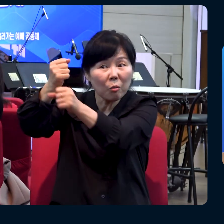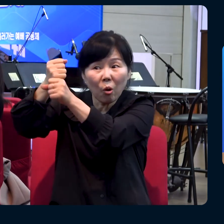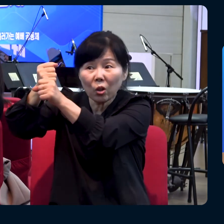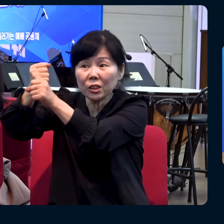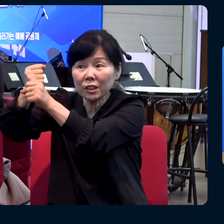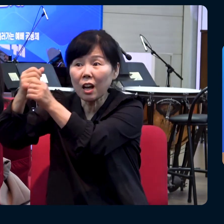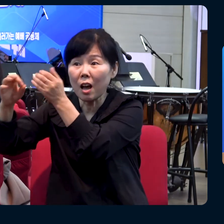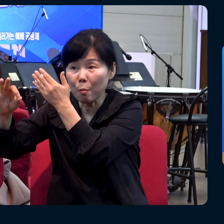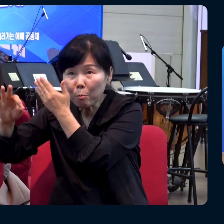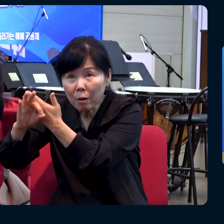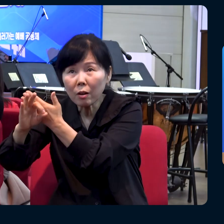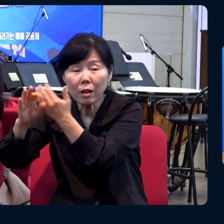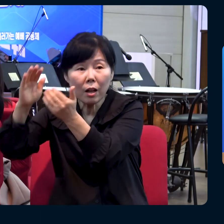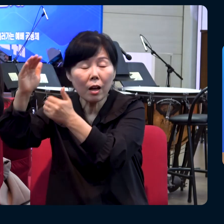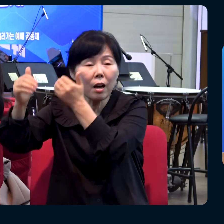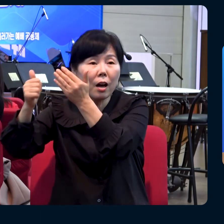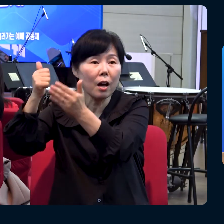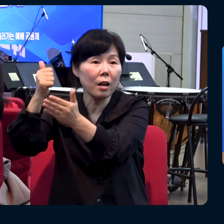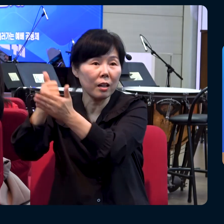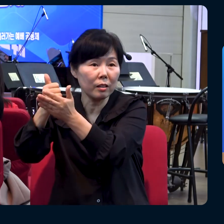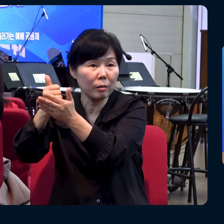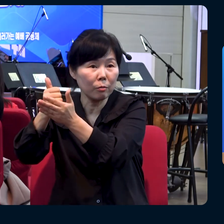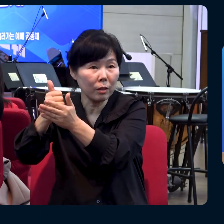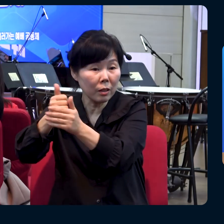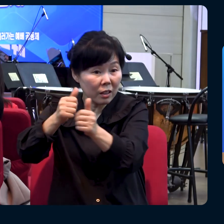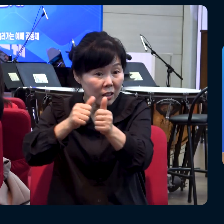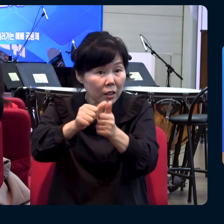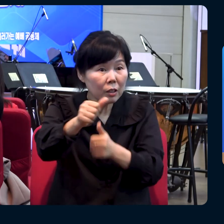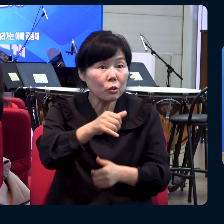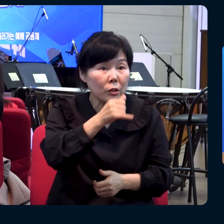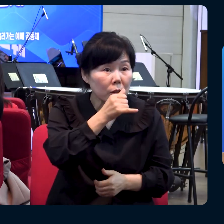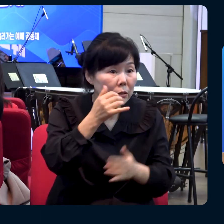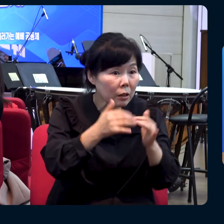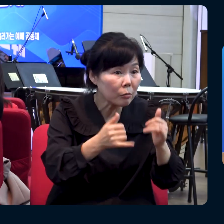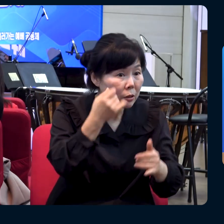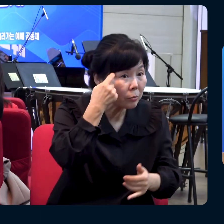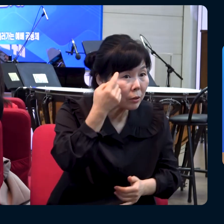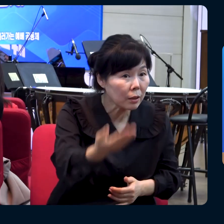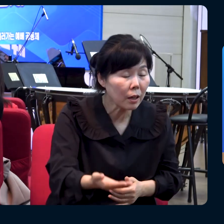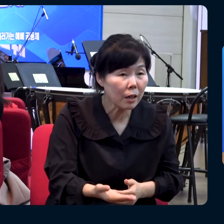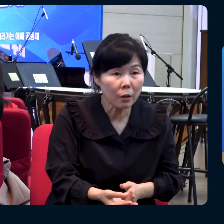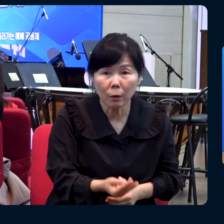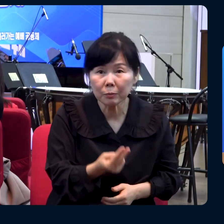하나님을 의지하면 하나님을 이길 수 있는 놈들만 나를 이겨요. 아무도 없어요.